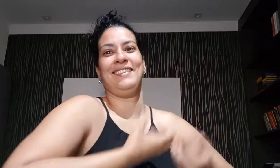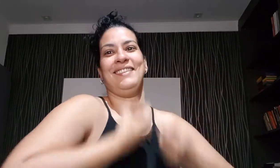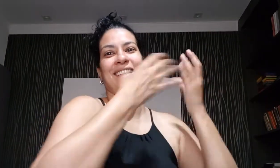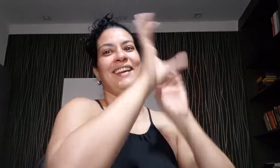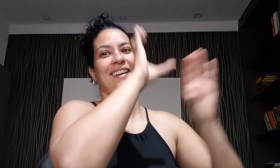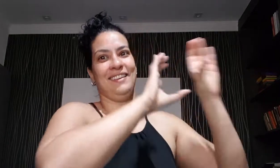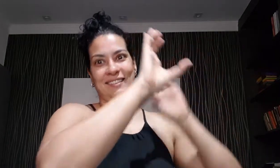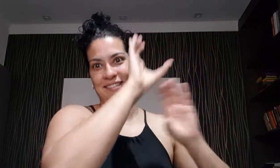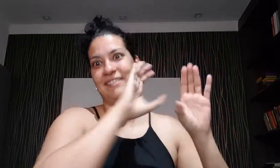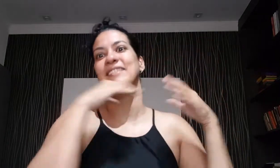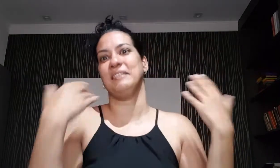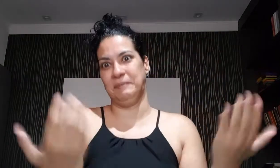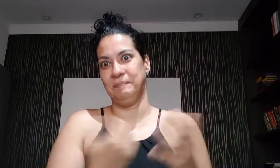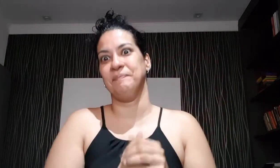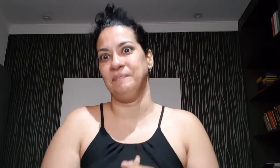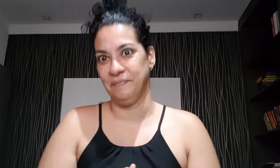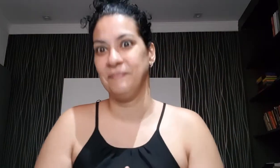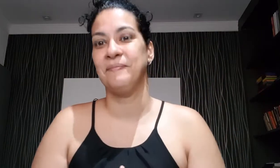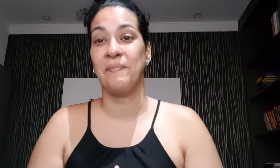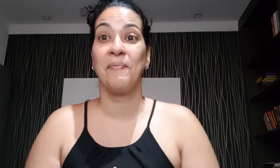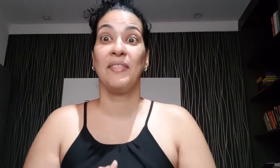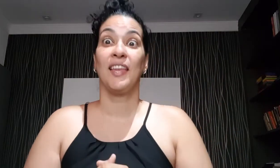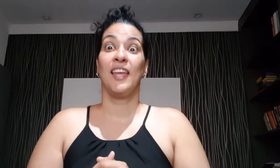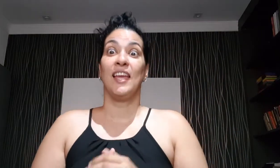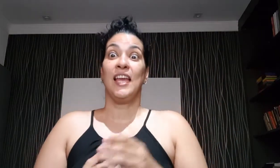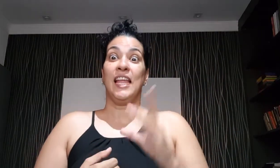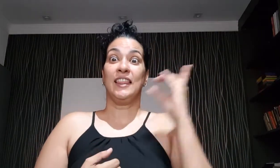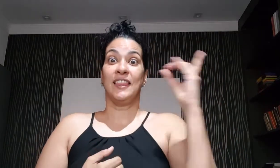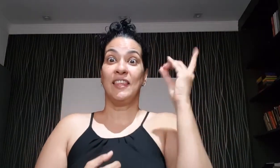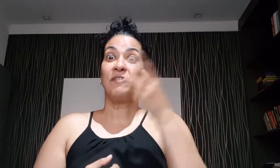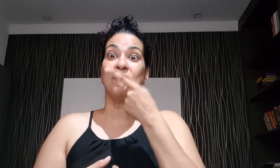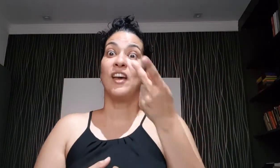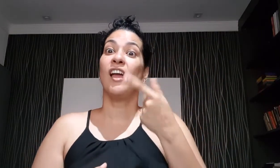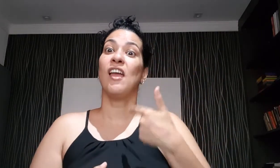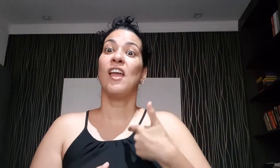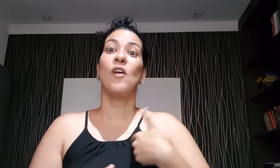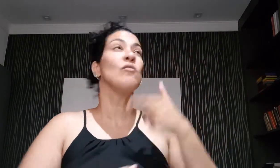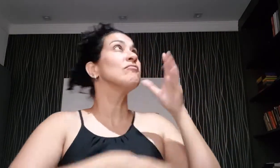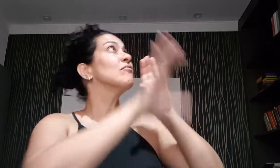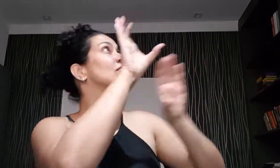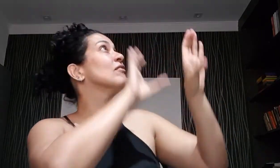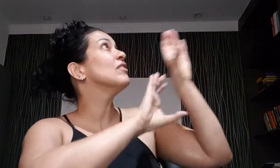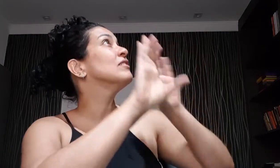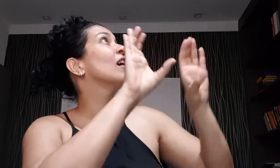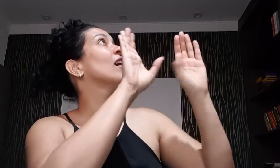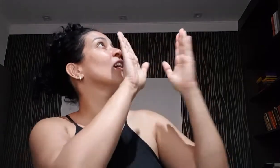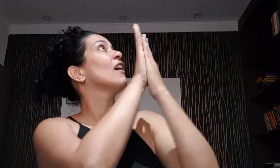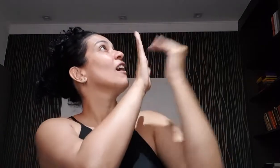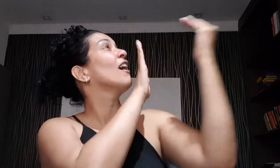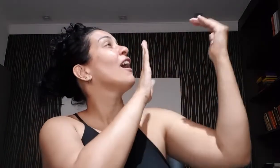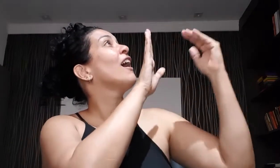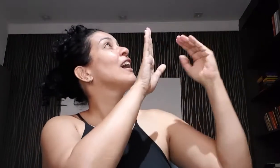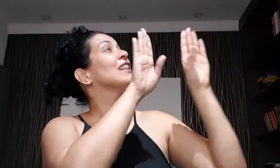vai dizer: anunciarei as maravilhas que fizestes. É louvor que exalta a soberania de Deus. É louvor